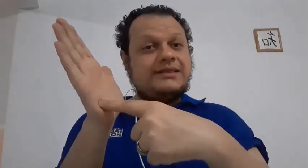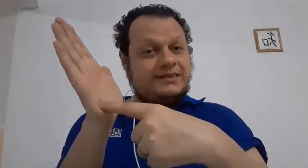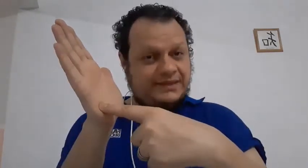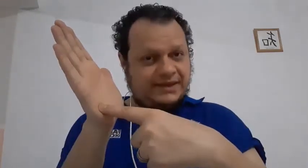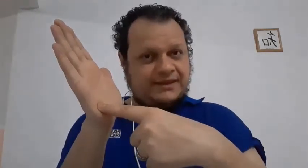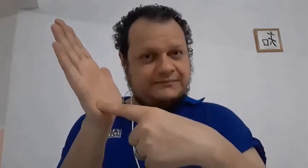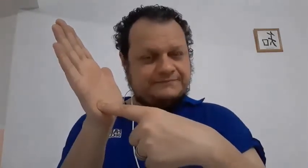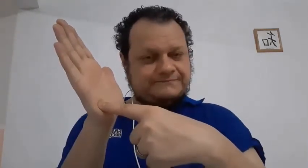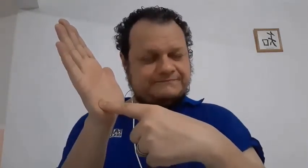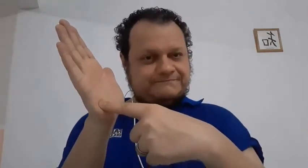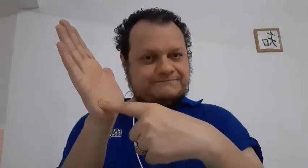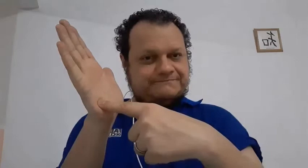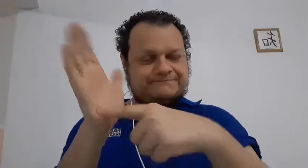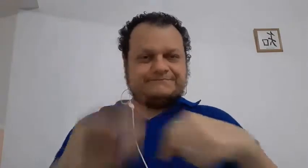T.